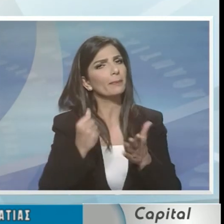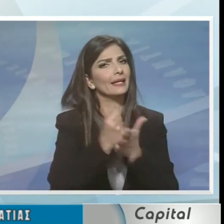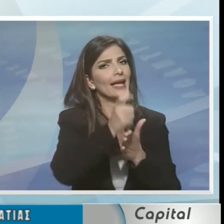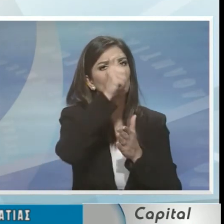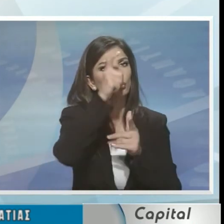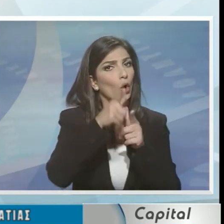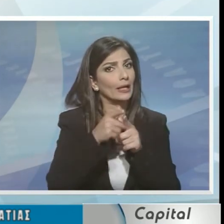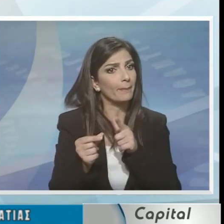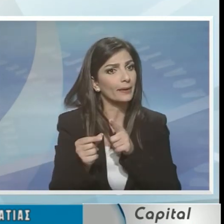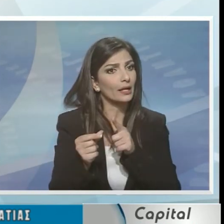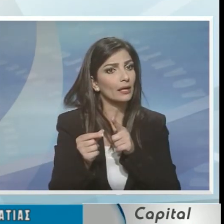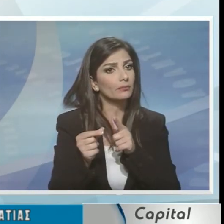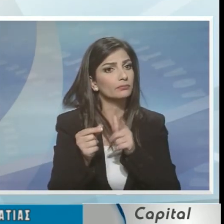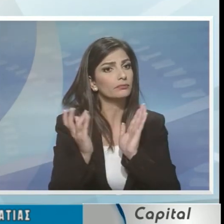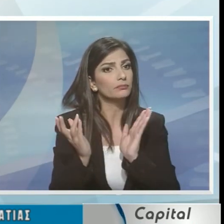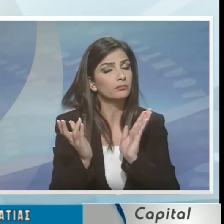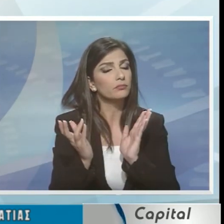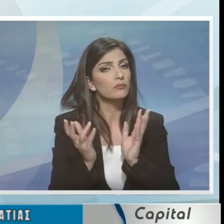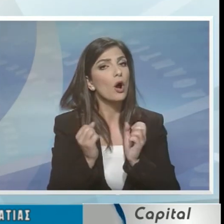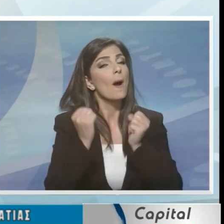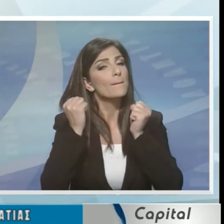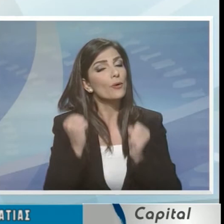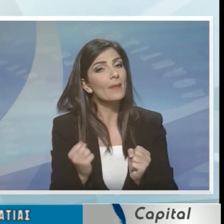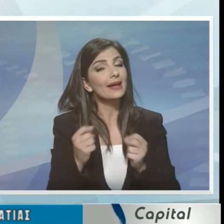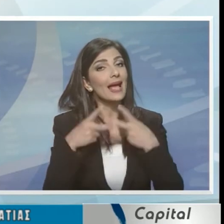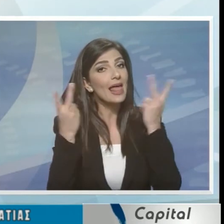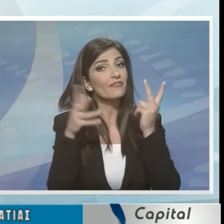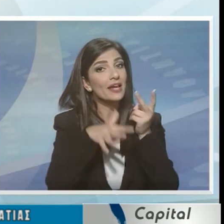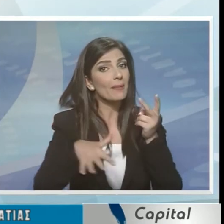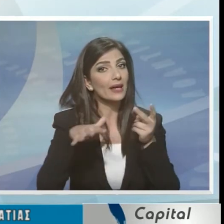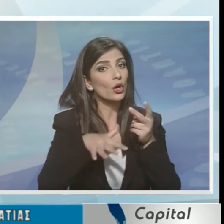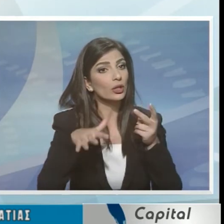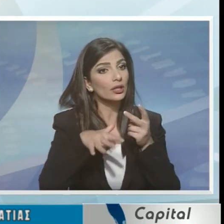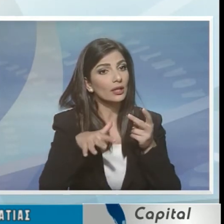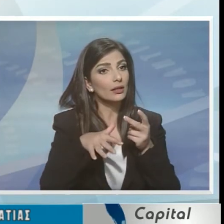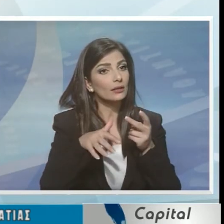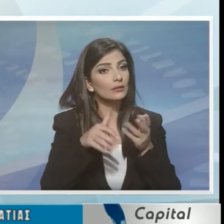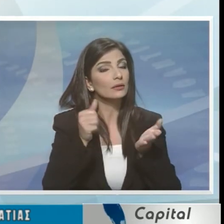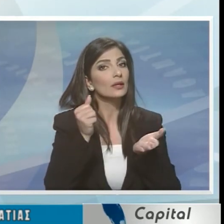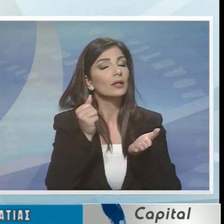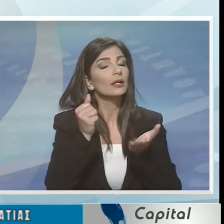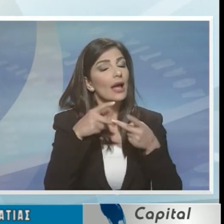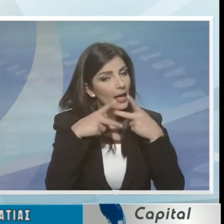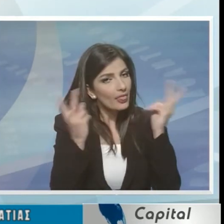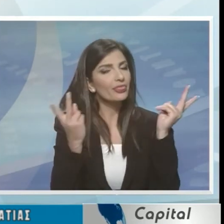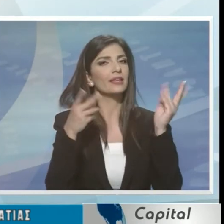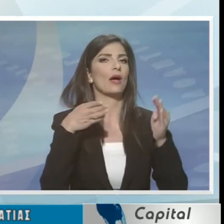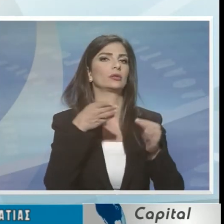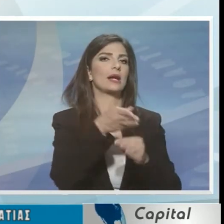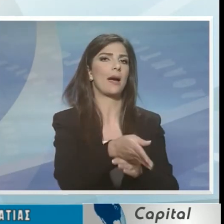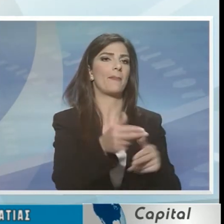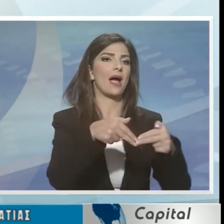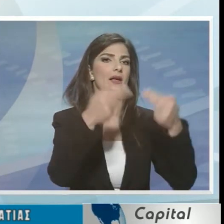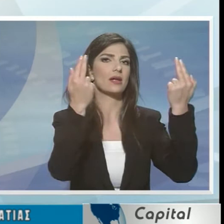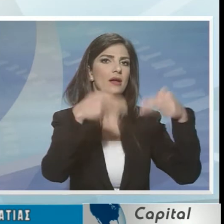Τουρκοκύπροι, νόμιμα διαμένονται στις ελεύθερες περιοχές και υπήκοοι χωρών που ευρίσκονται σε